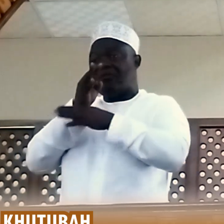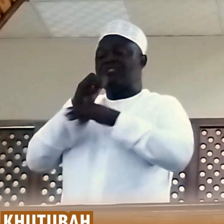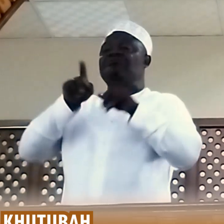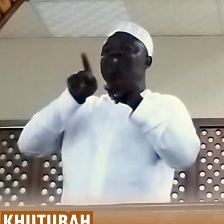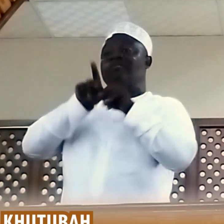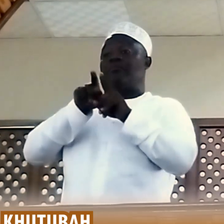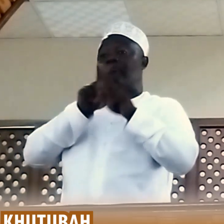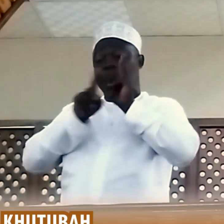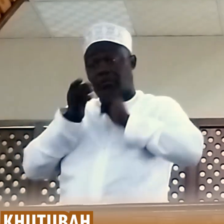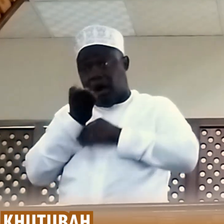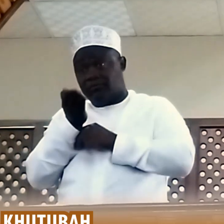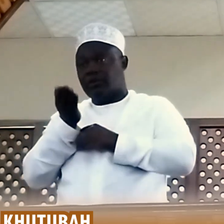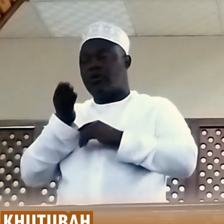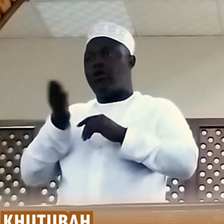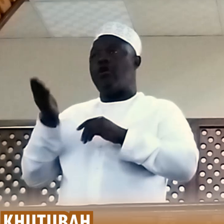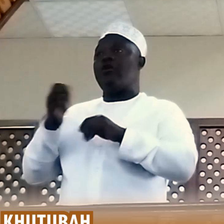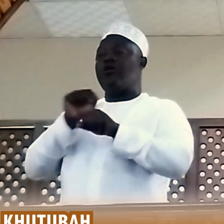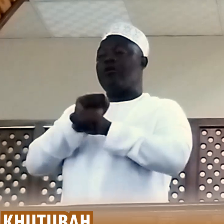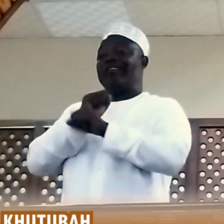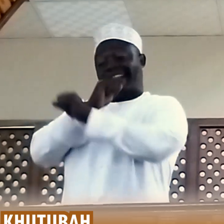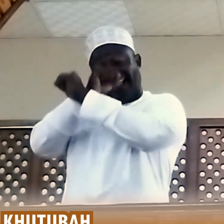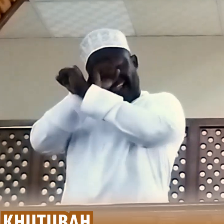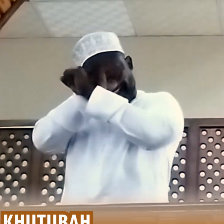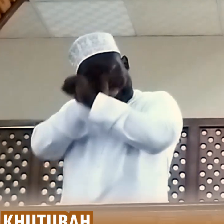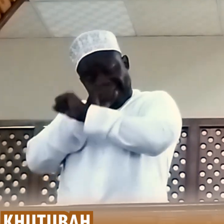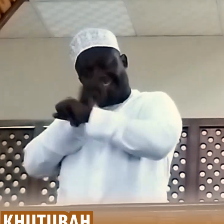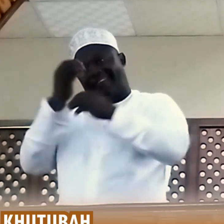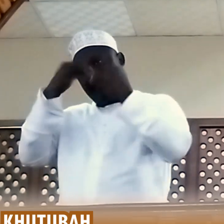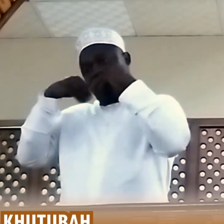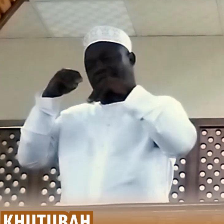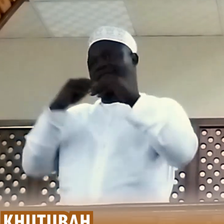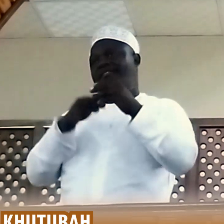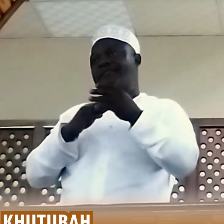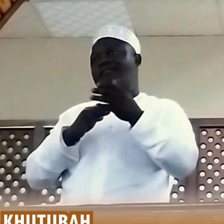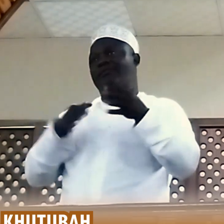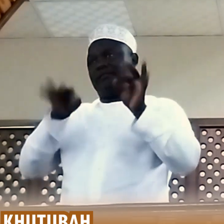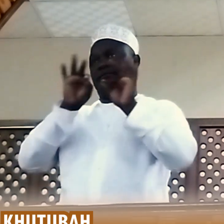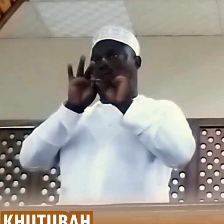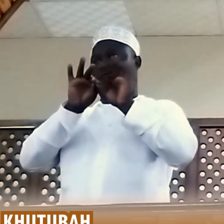فالاسم لا يغير من الحقائق شيئا